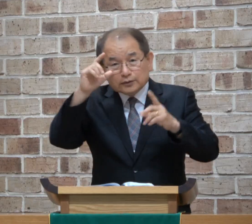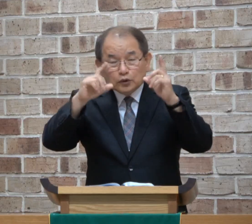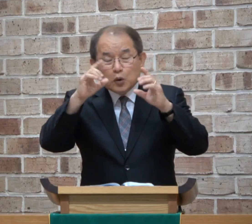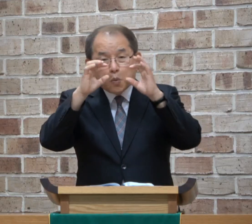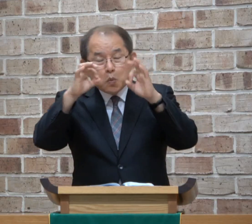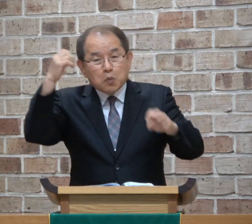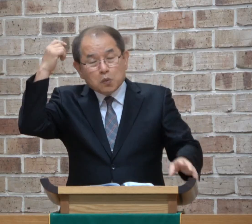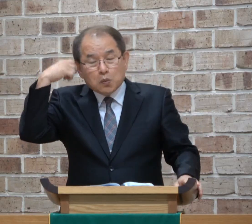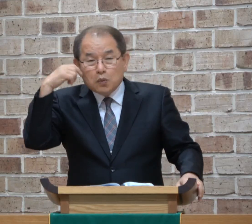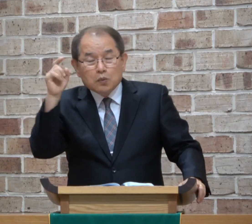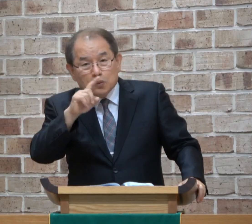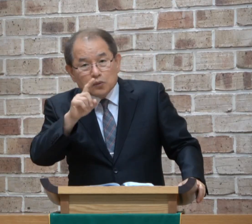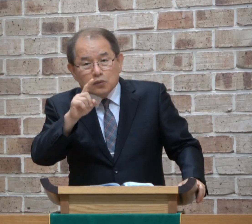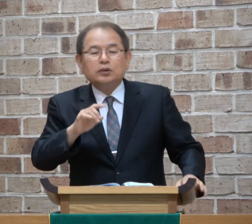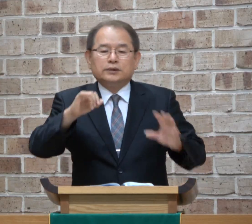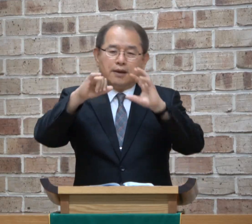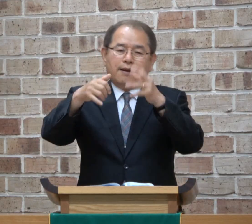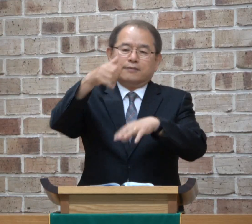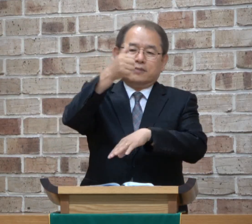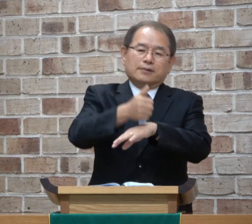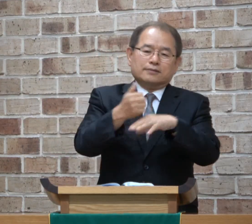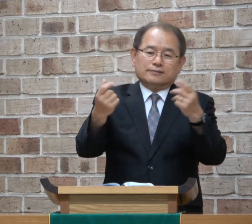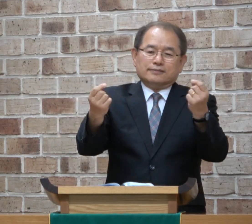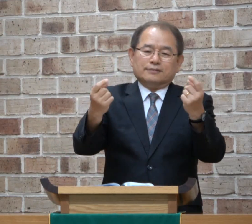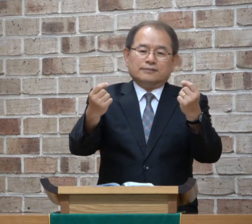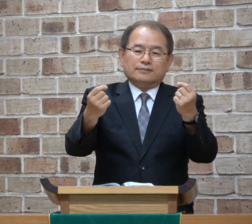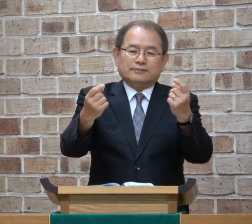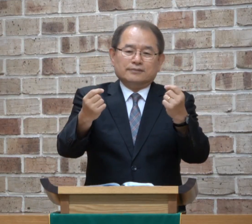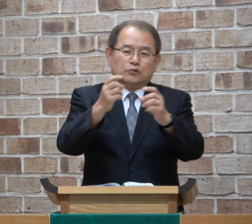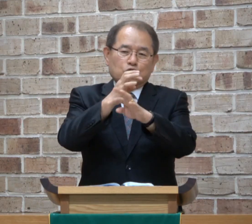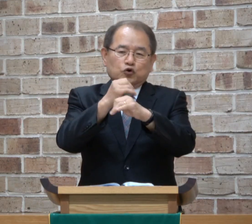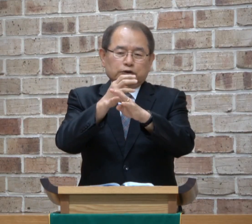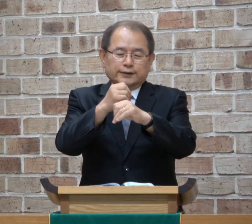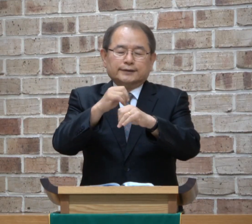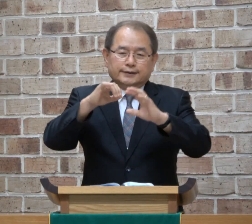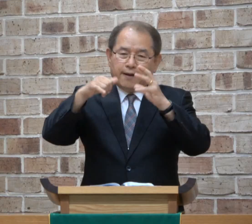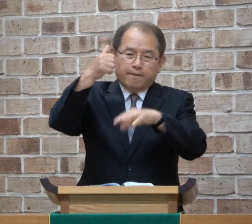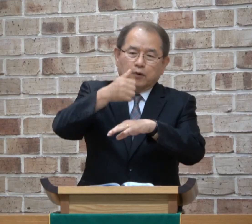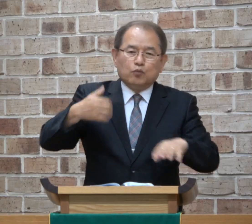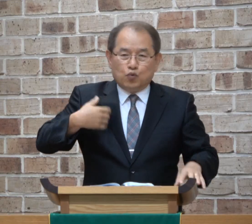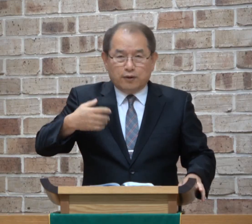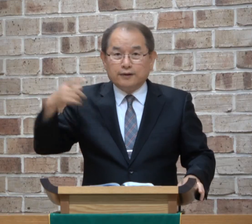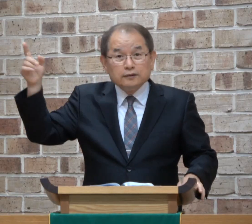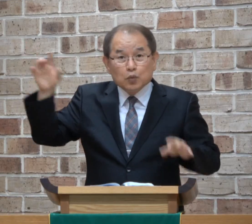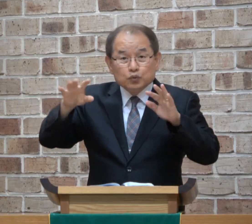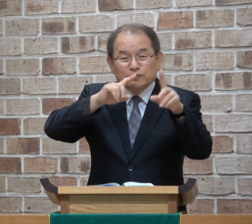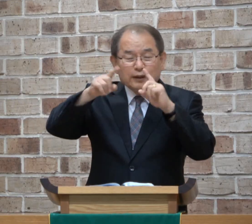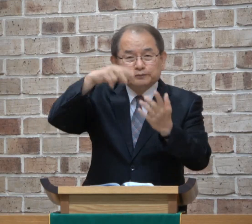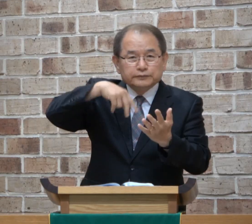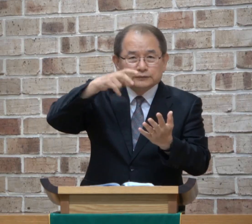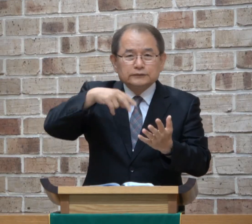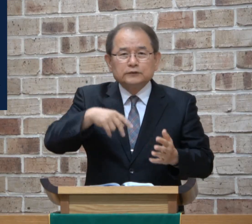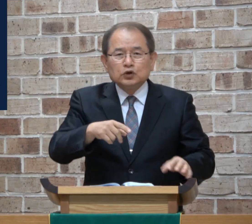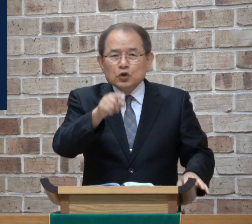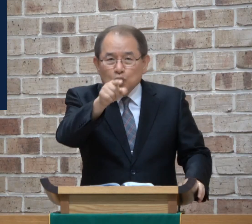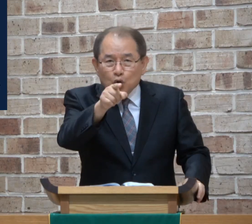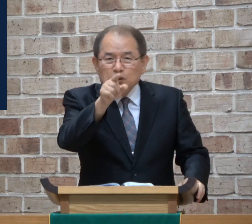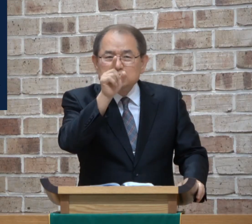이런 여러 가지 자연 현상과 증상들을 보면 이제 말세의 때가 다가오고 있구나라는 생각이 듭니다. 그때는 우리가 언제인지 알지